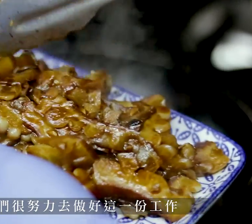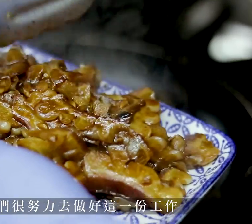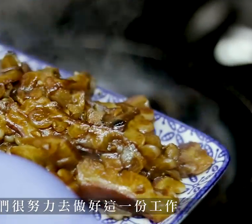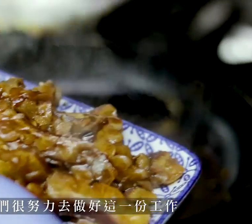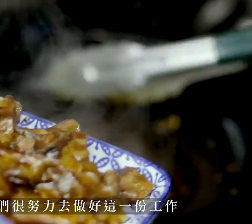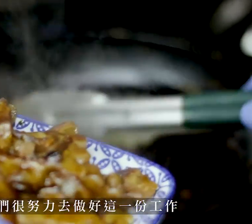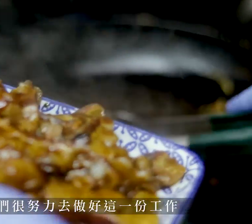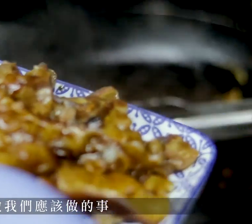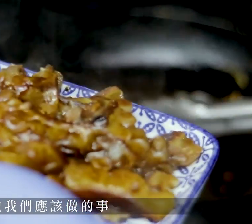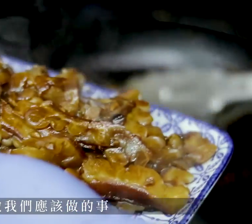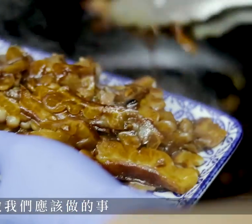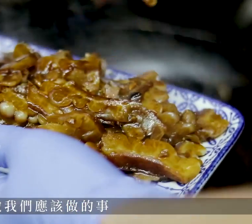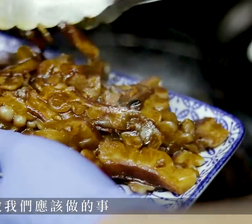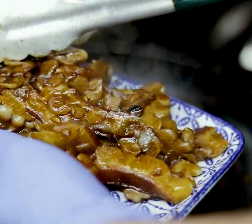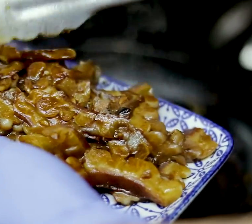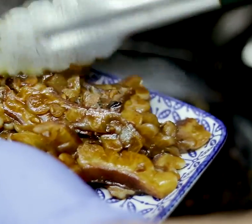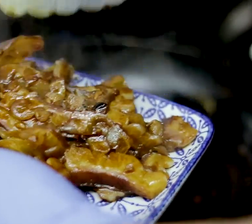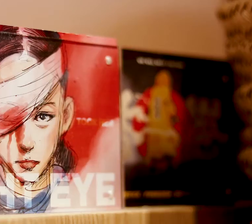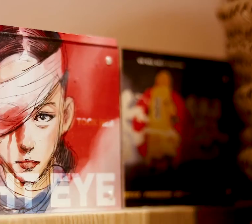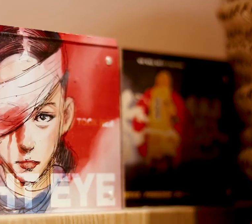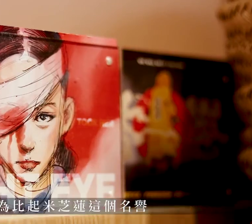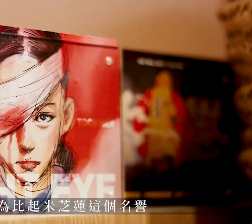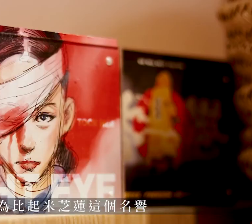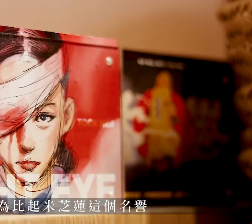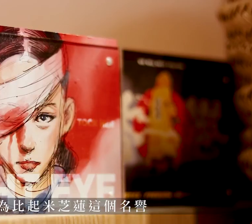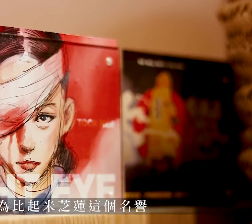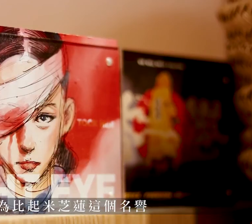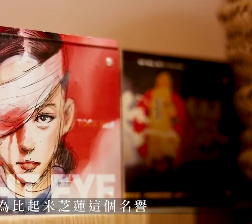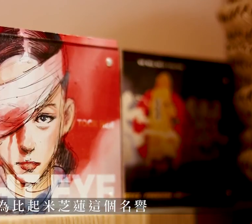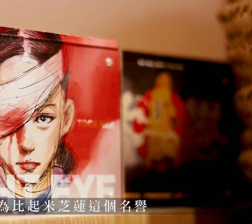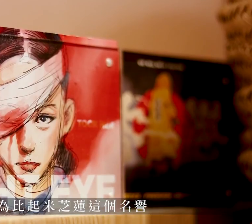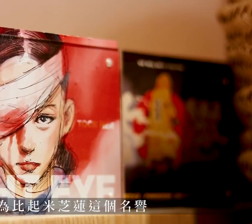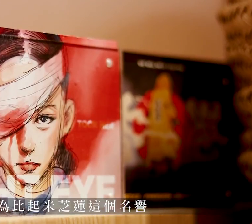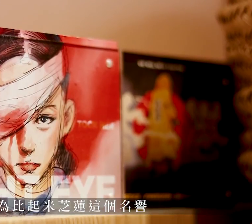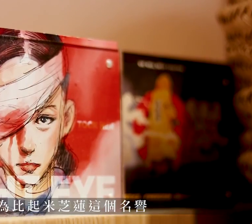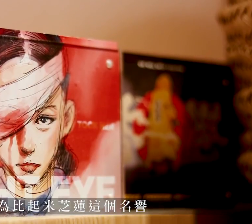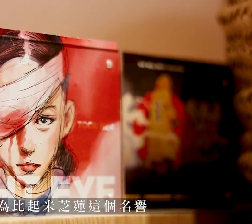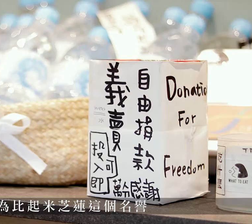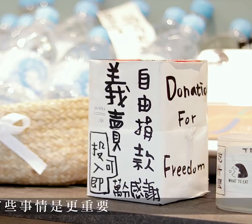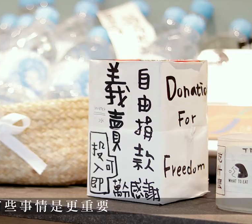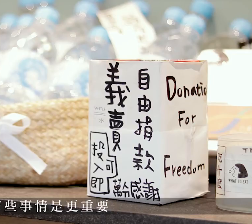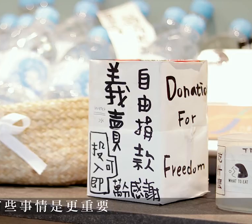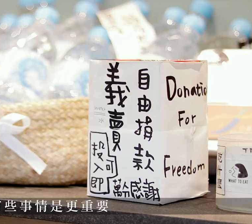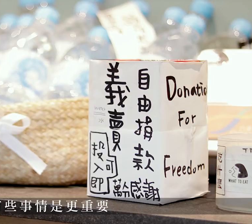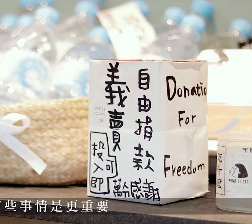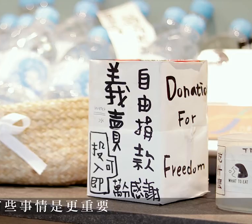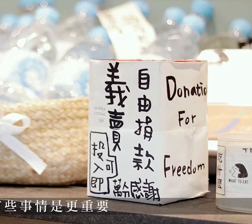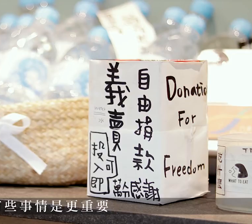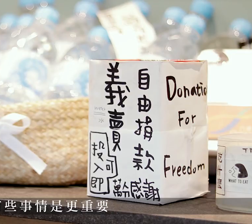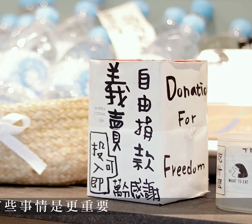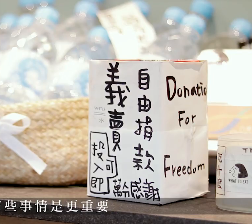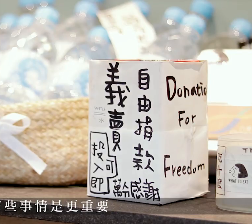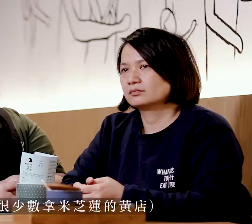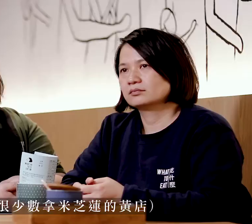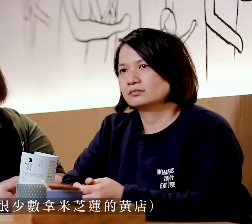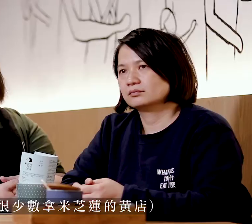去做好这份工作，我们应该做的。 他们认为比起米芝莲这个名誉，有些东西是更加重要